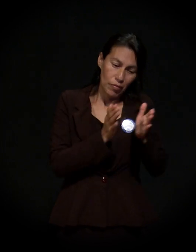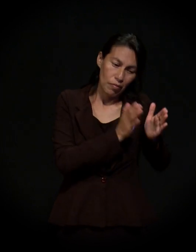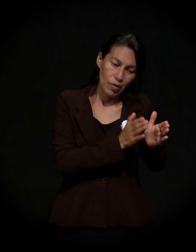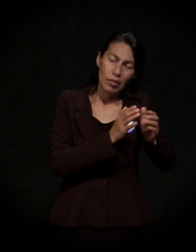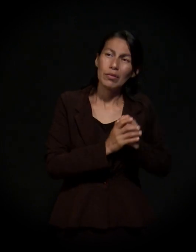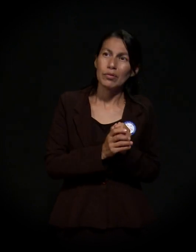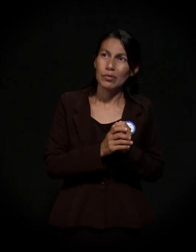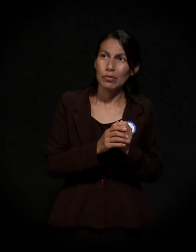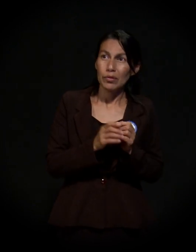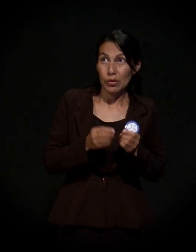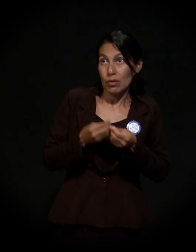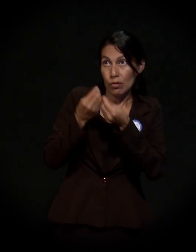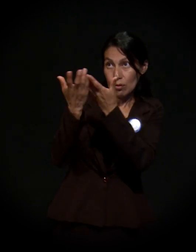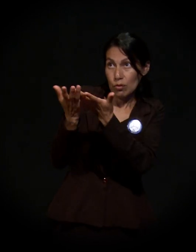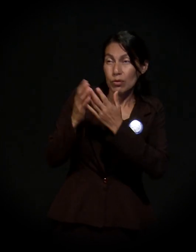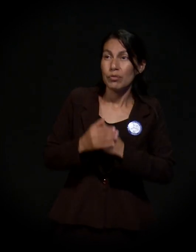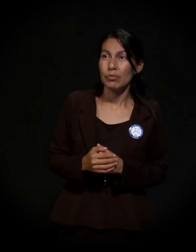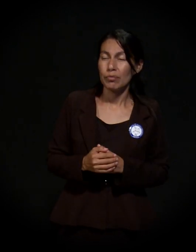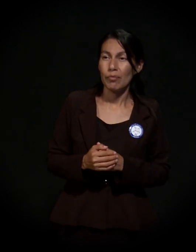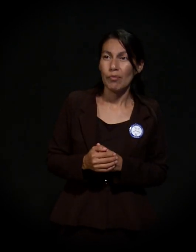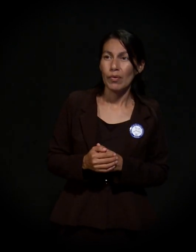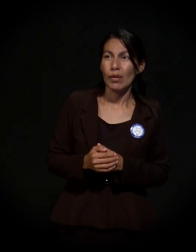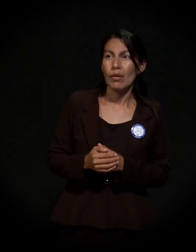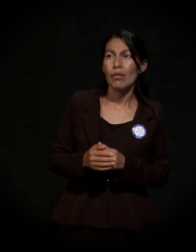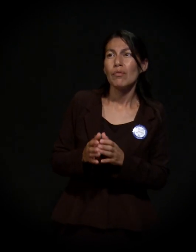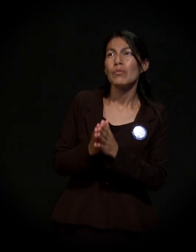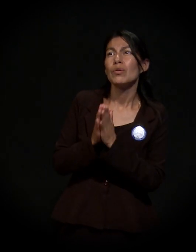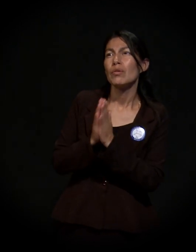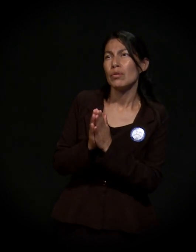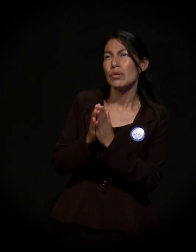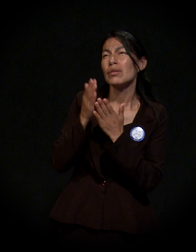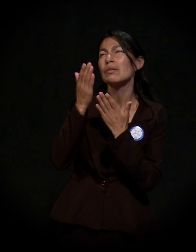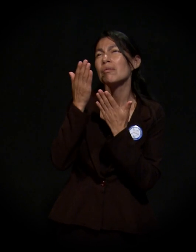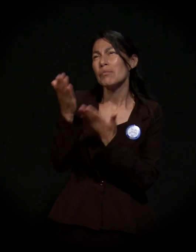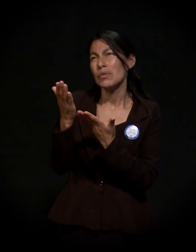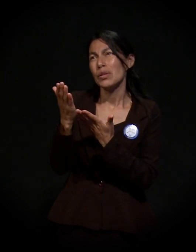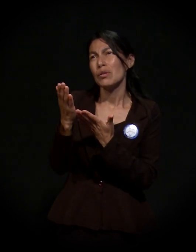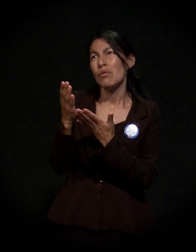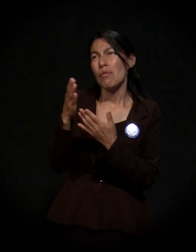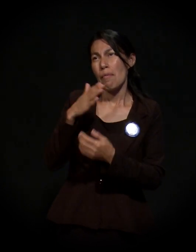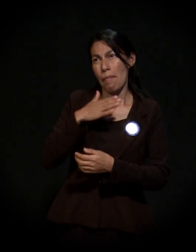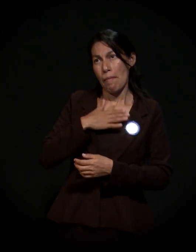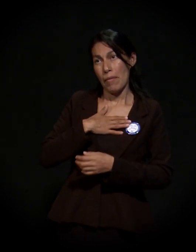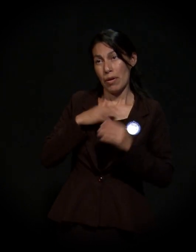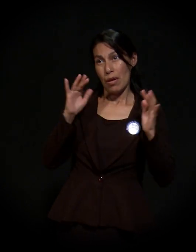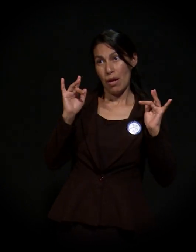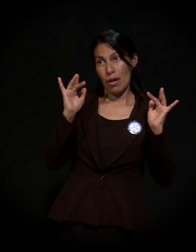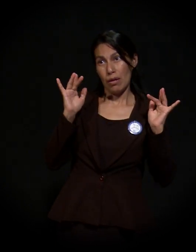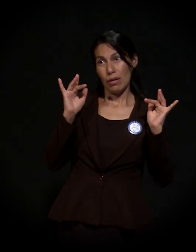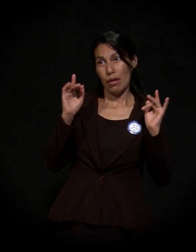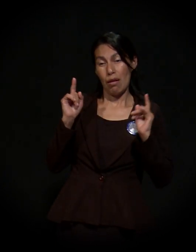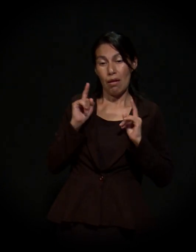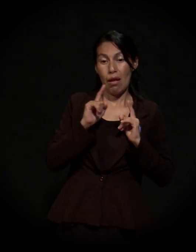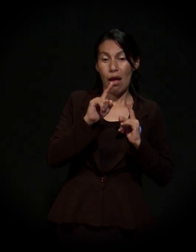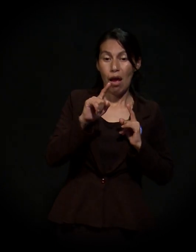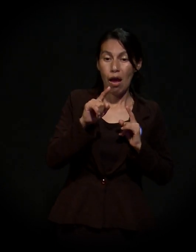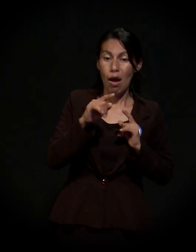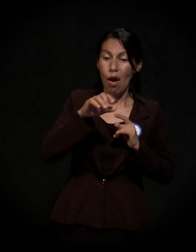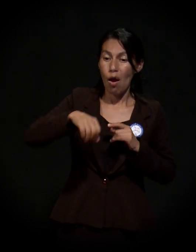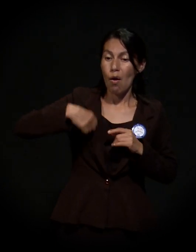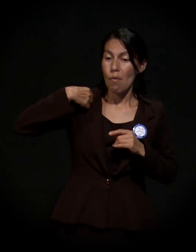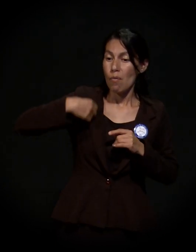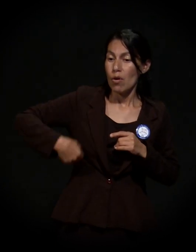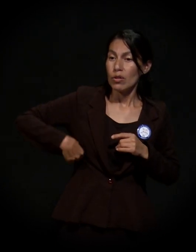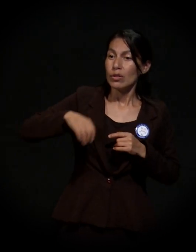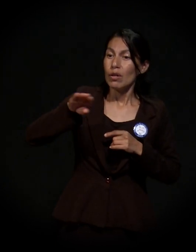mí y te pido, por favor, que envíes a mi ángel a buscar mi bolsa.